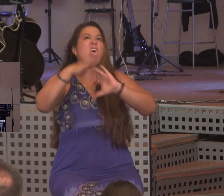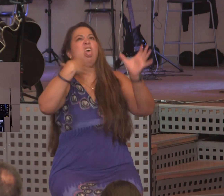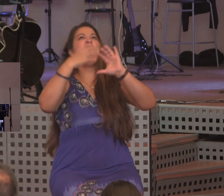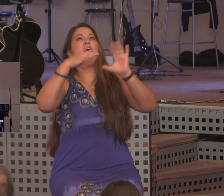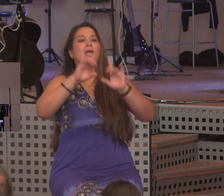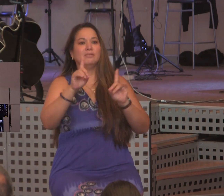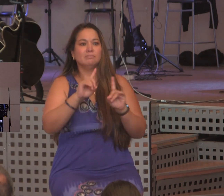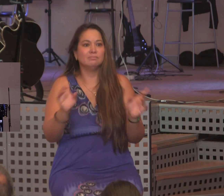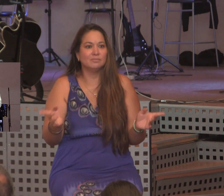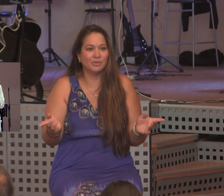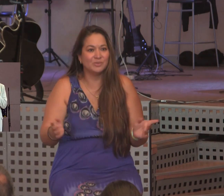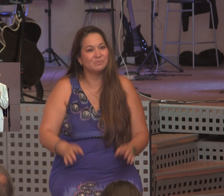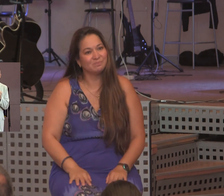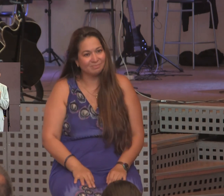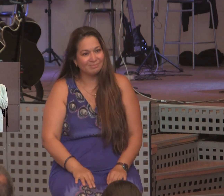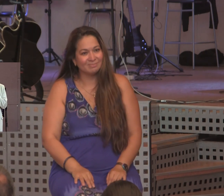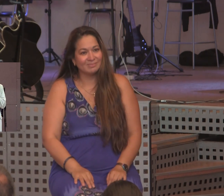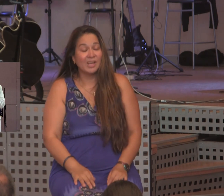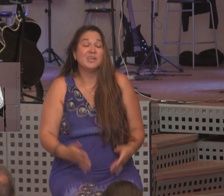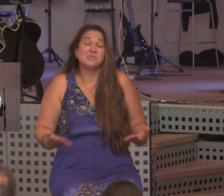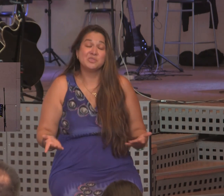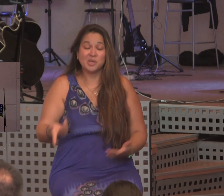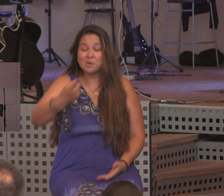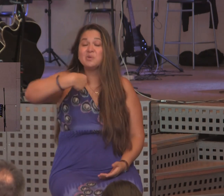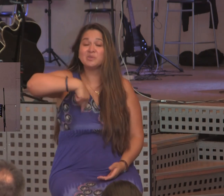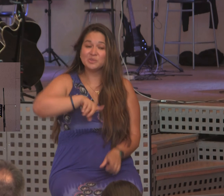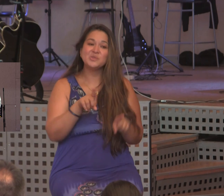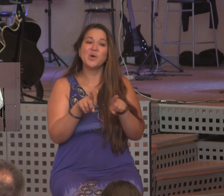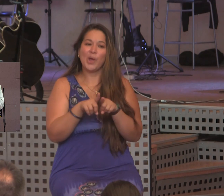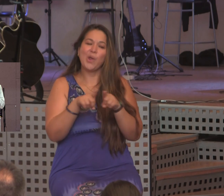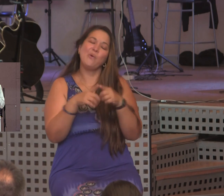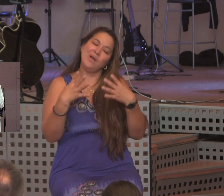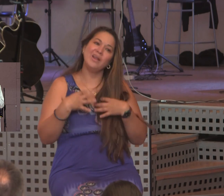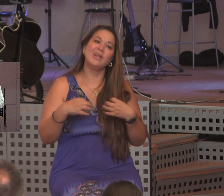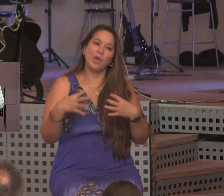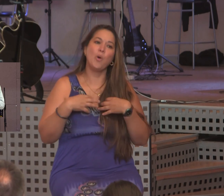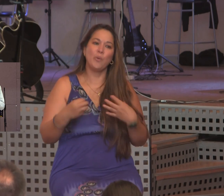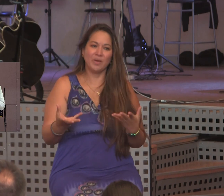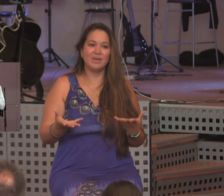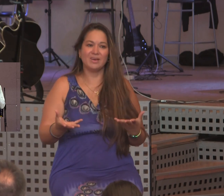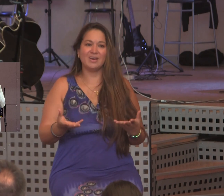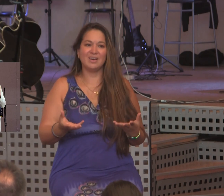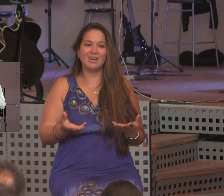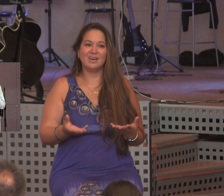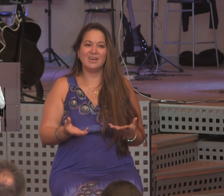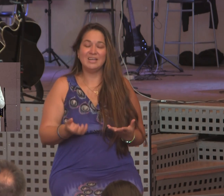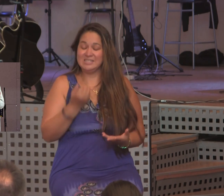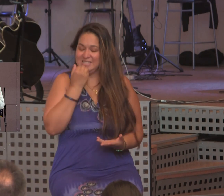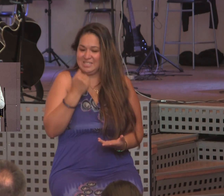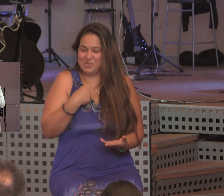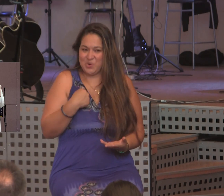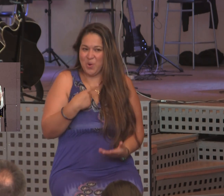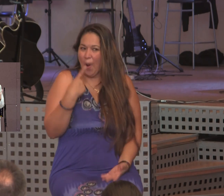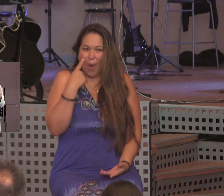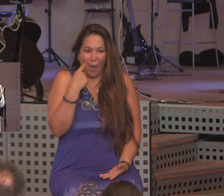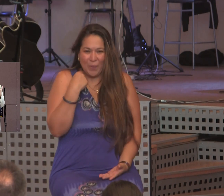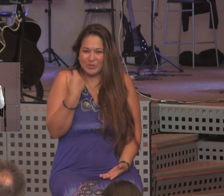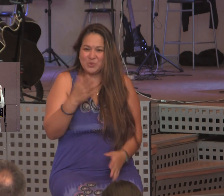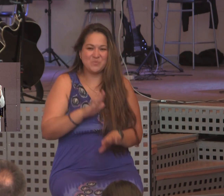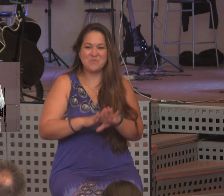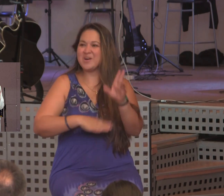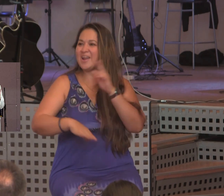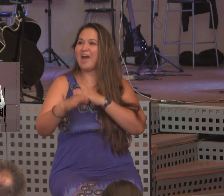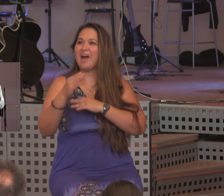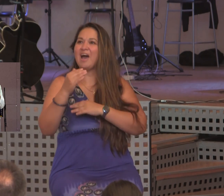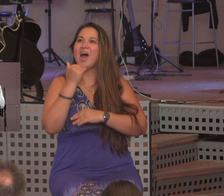Cuando yo soy esa oveja que está acostumbrada, que tiene activado eso profético, que oye esa